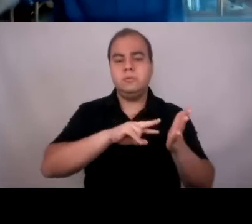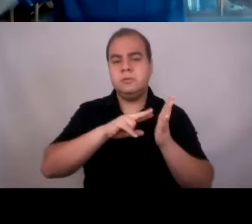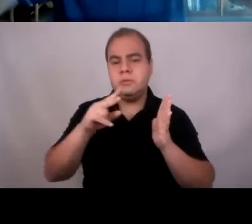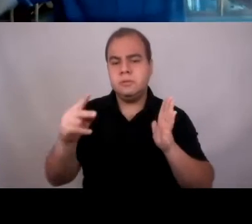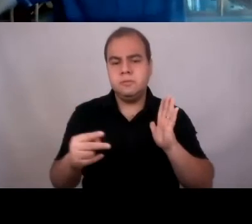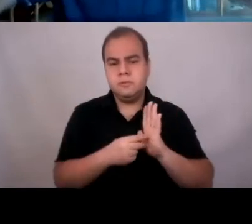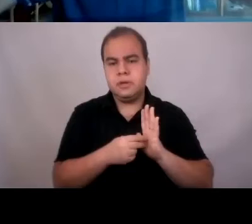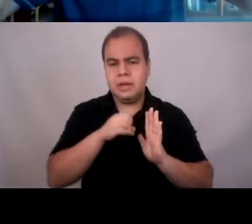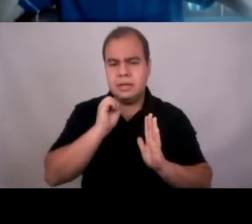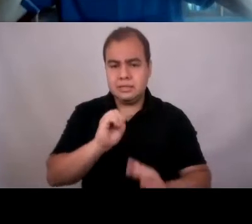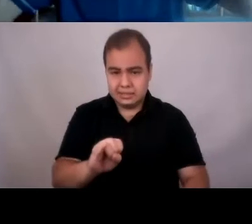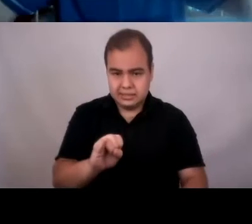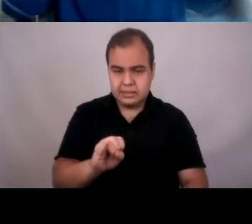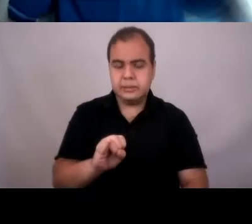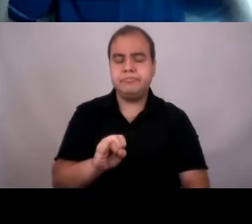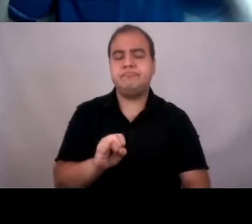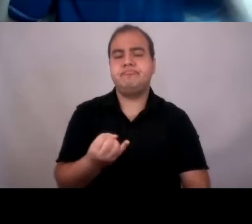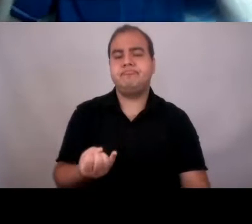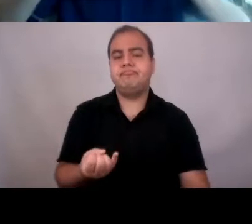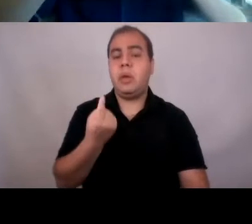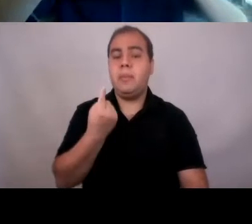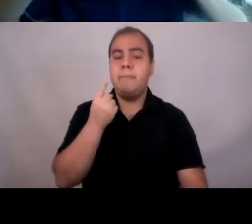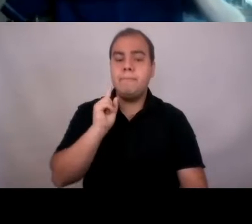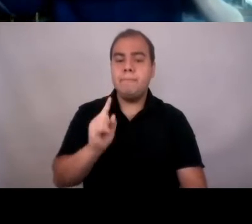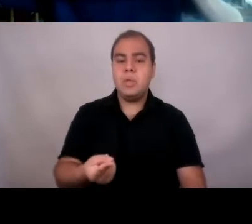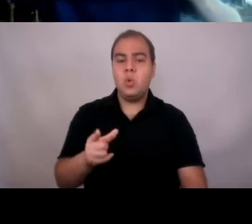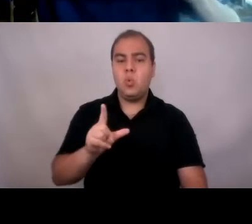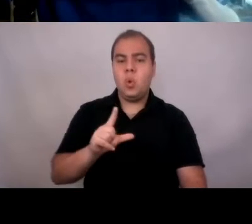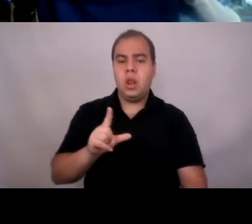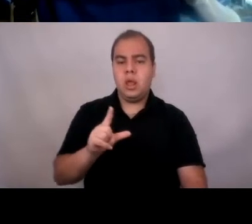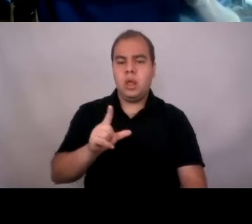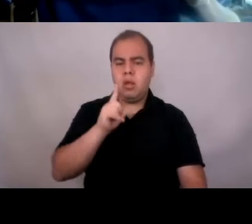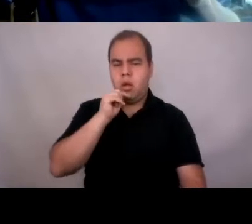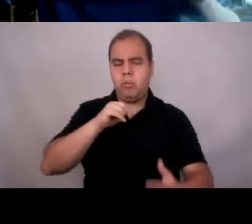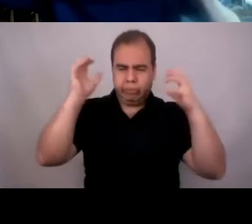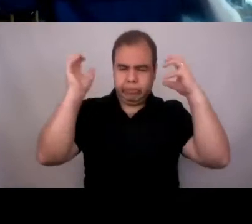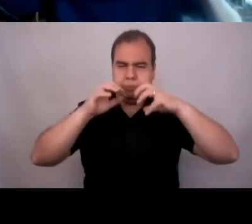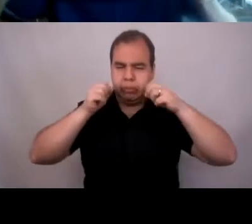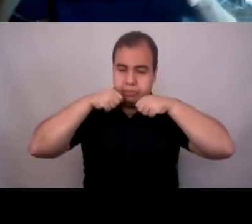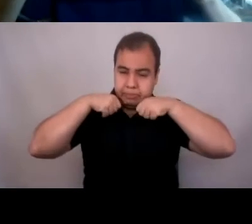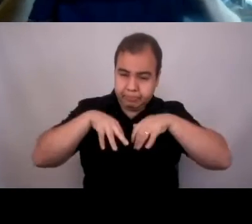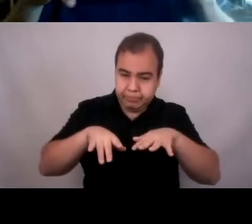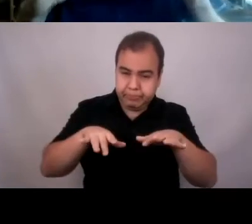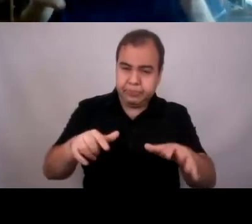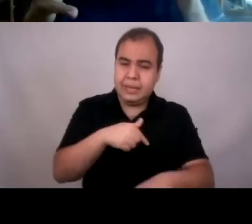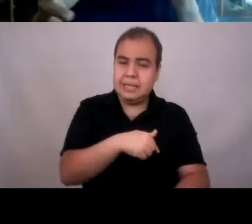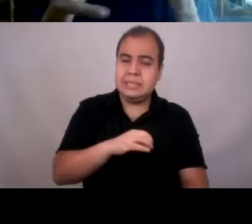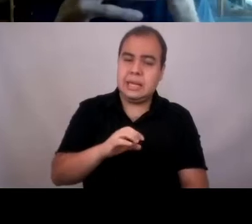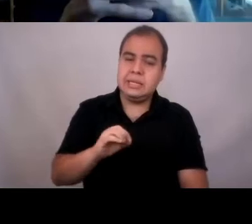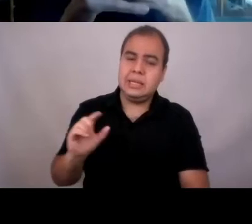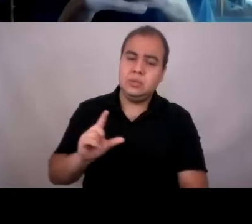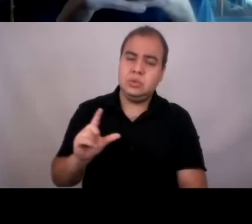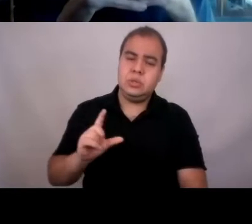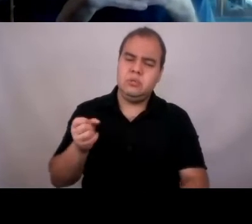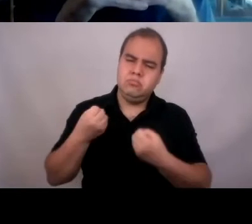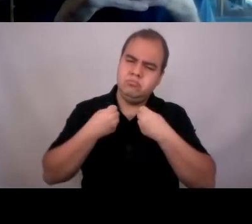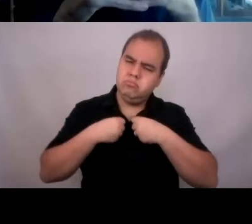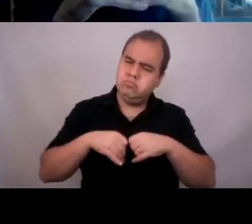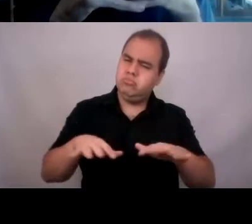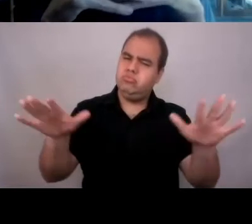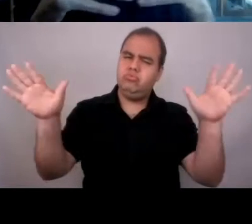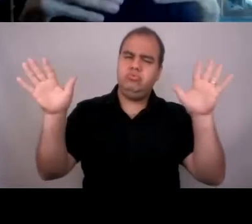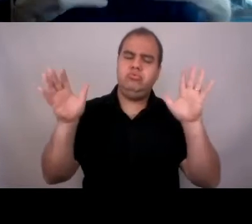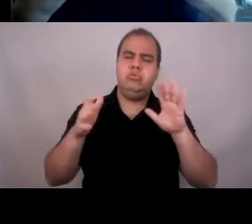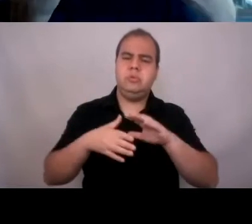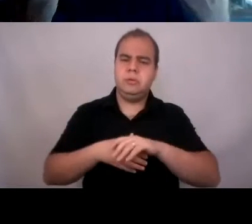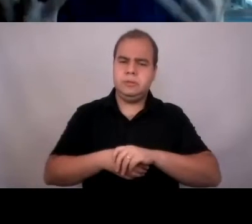1.000 litros sobre a terra exposta, 700 litros iriam escoar e mais ou menos 300 iam ficar retidos